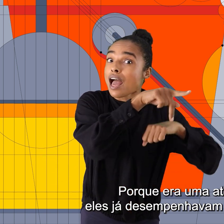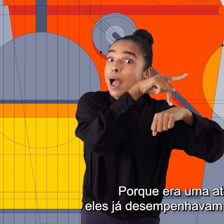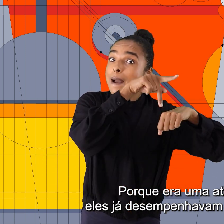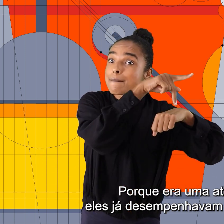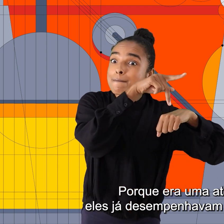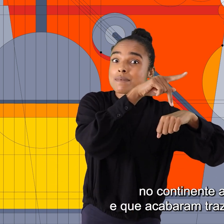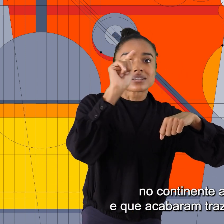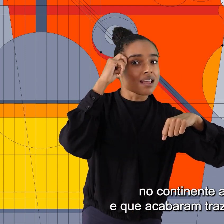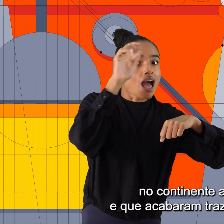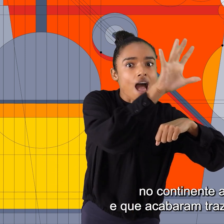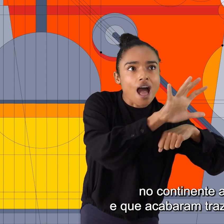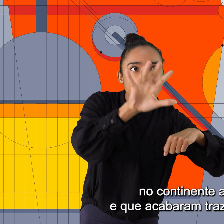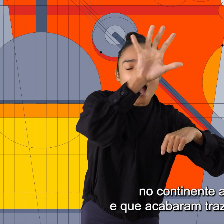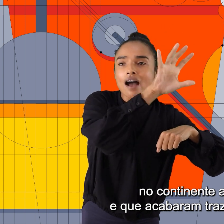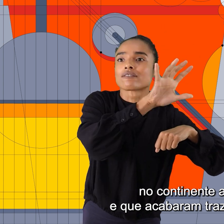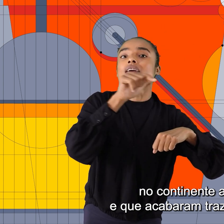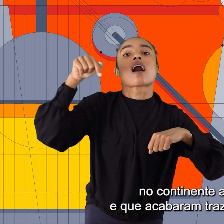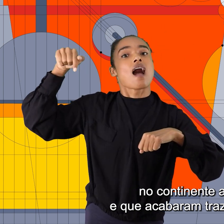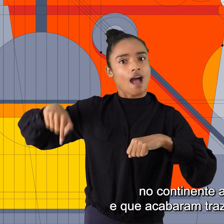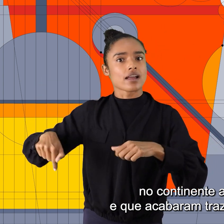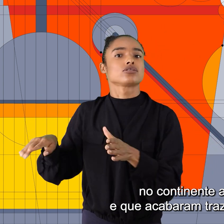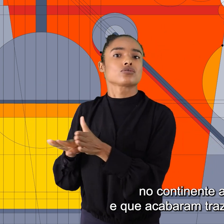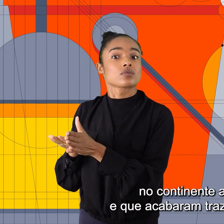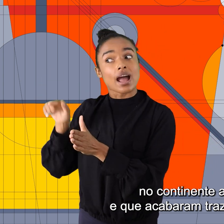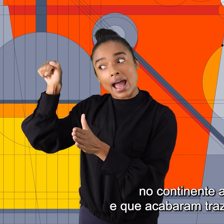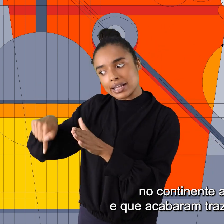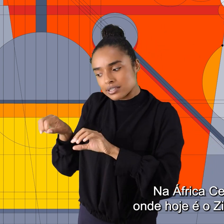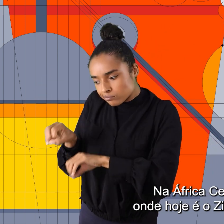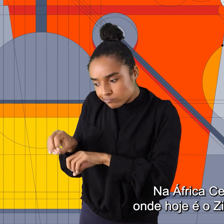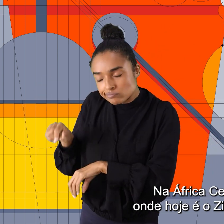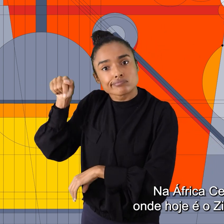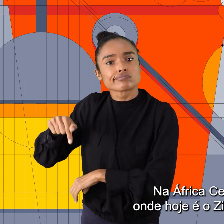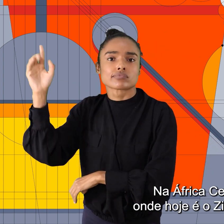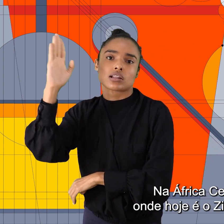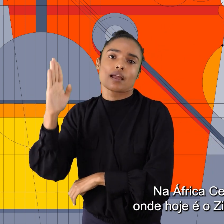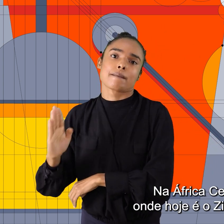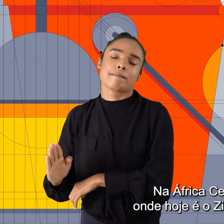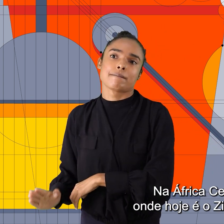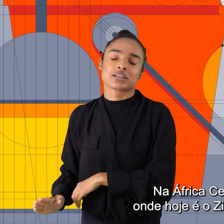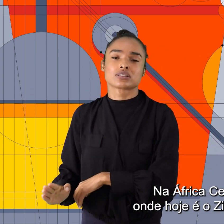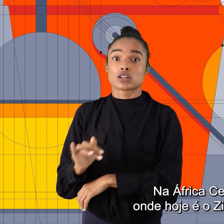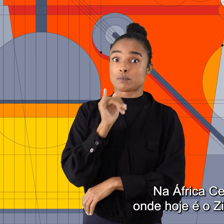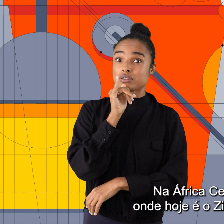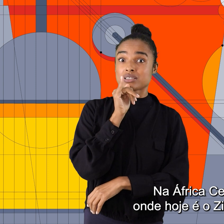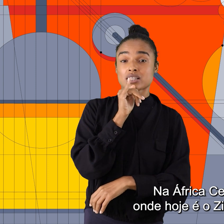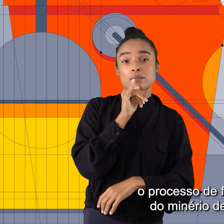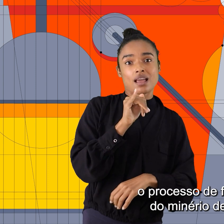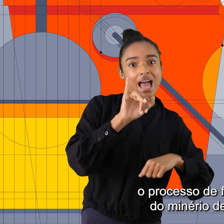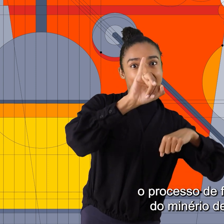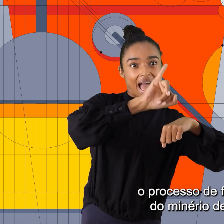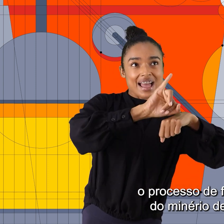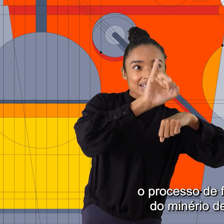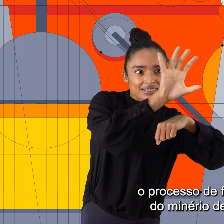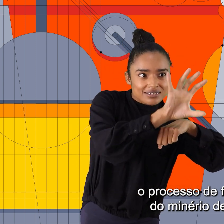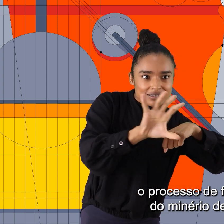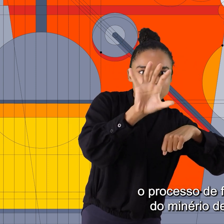desempenhavam nos seus países, no continente africano, e que acabaram trazendo para cá. Na África Central, onde hoje é o Zimbábue, o